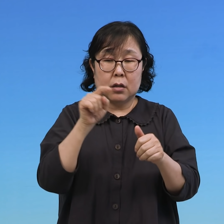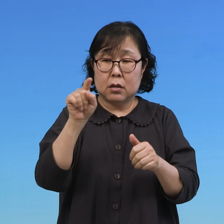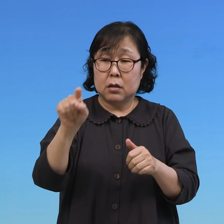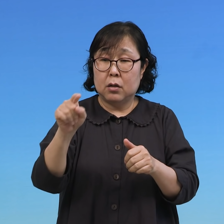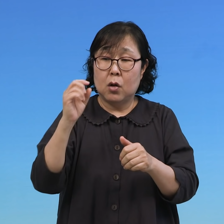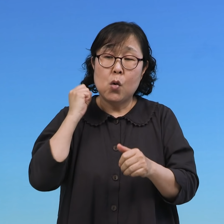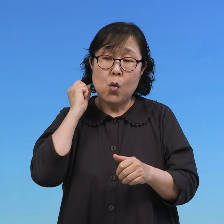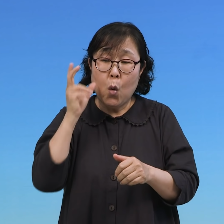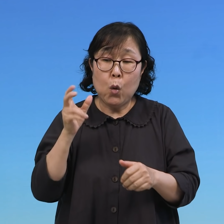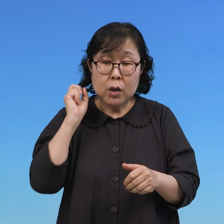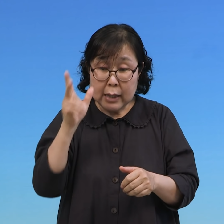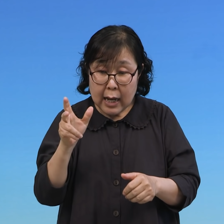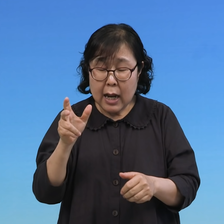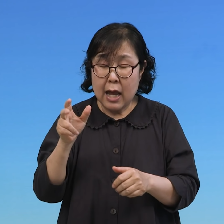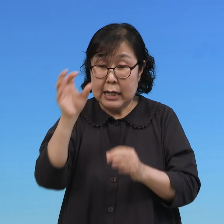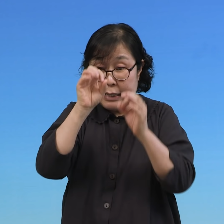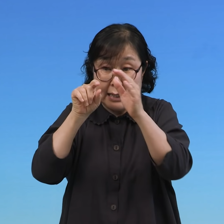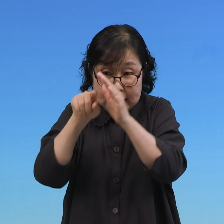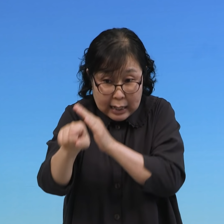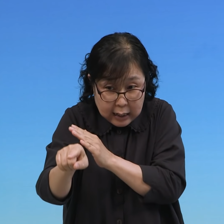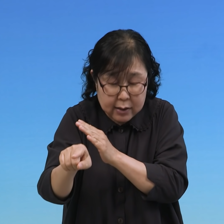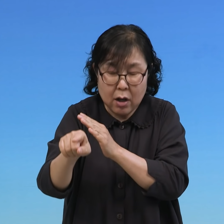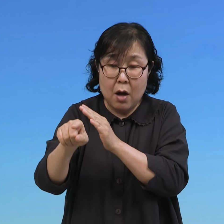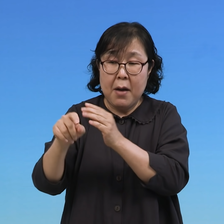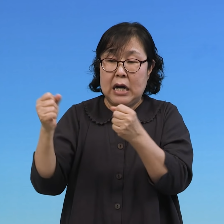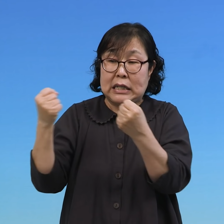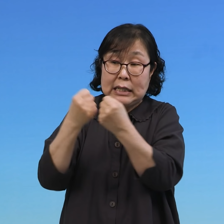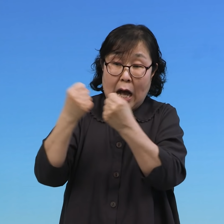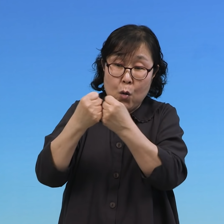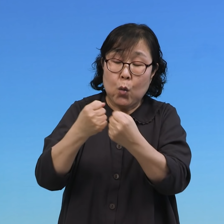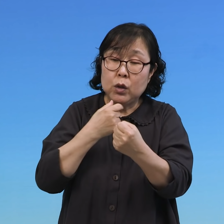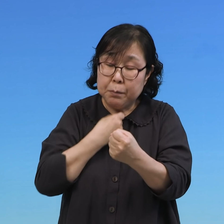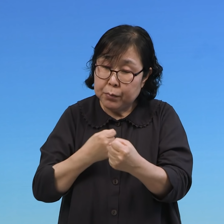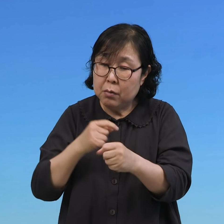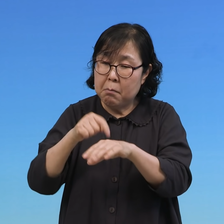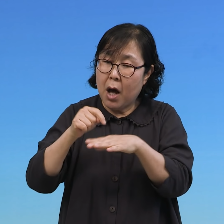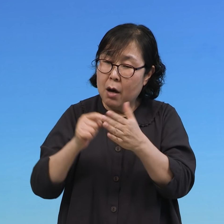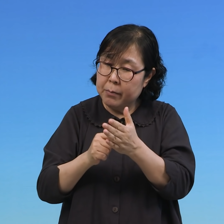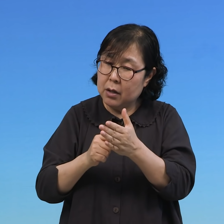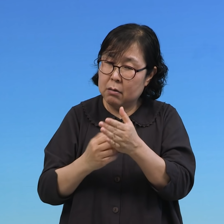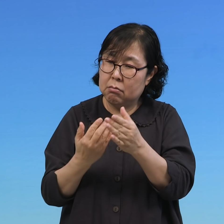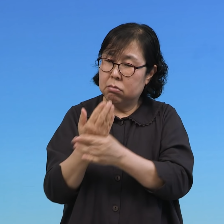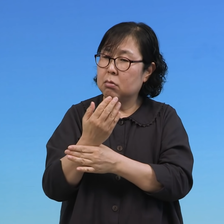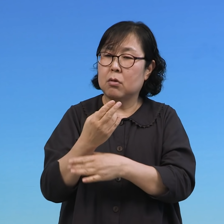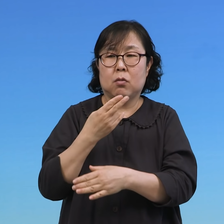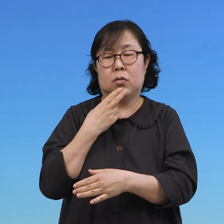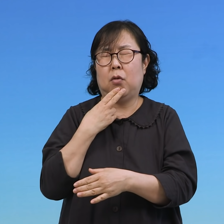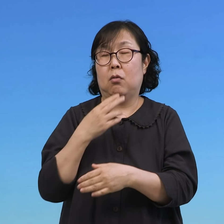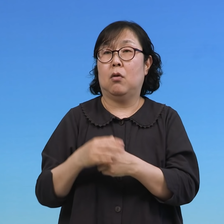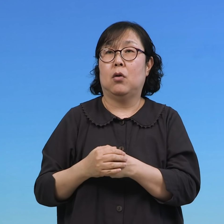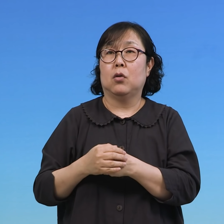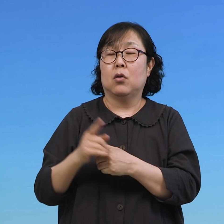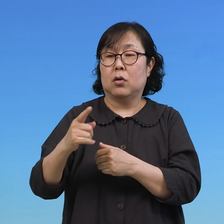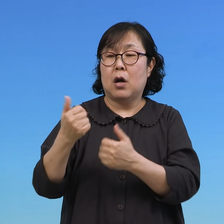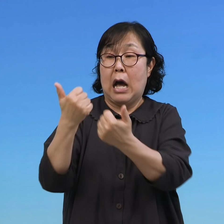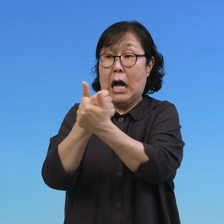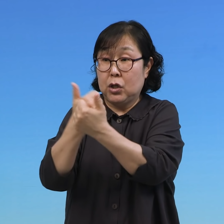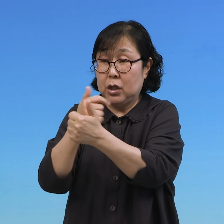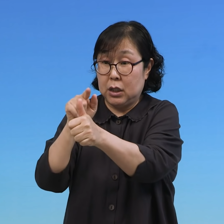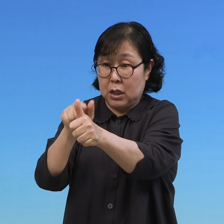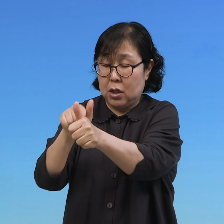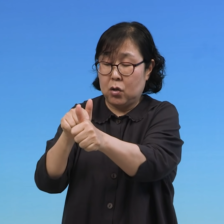항변하고 저항할 힘이 안 생기는 거예요. 힘이. 굉장히 이상한 겁니다. 그리고 그분에